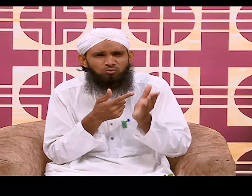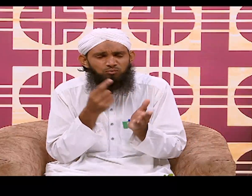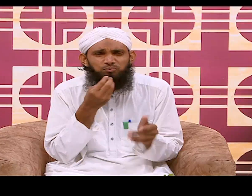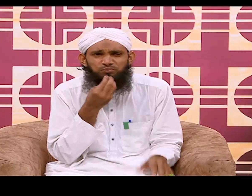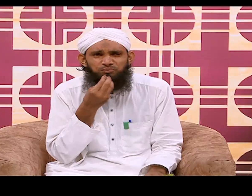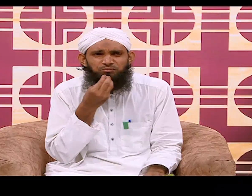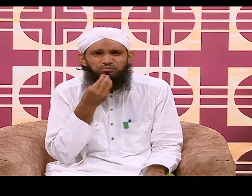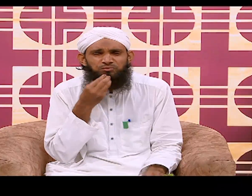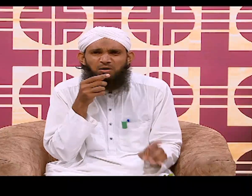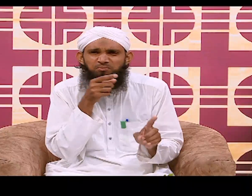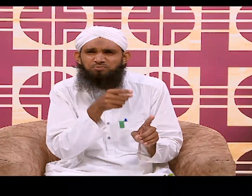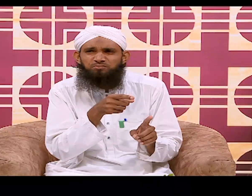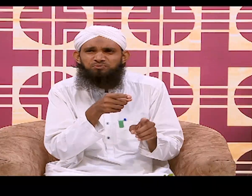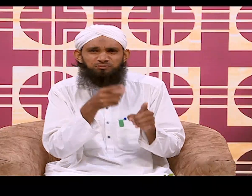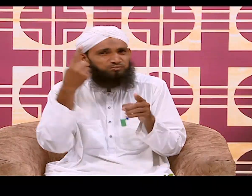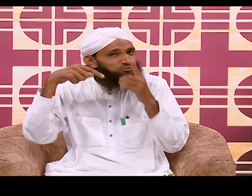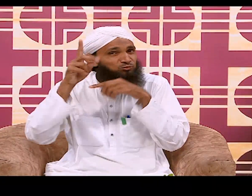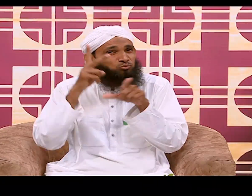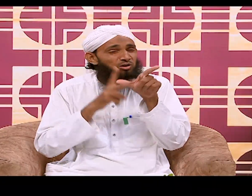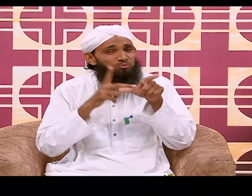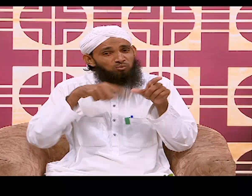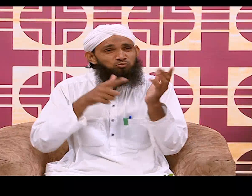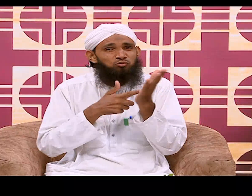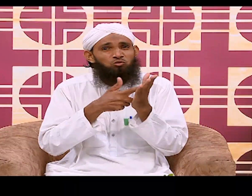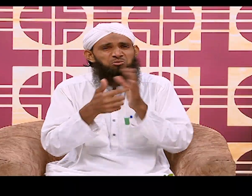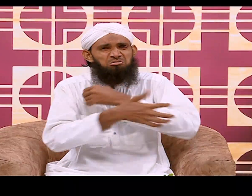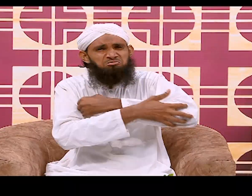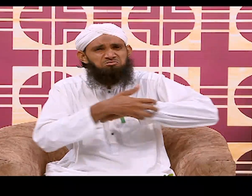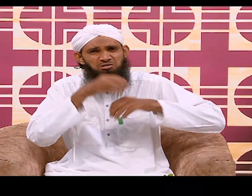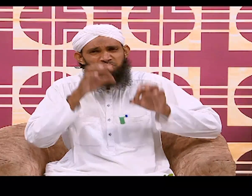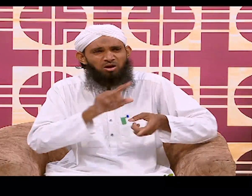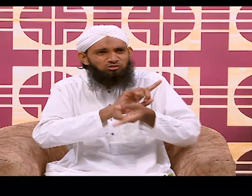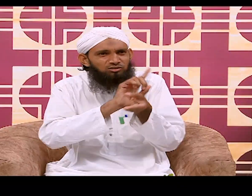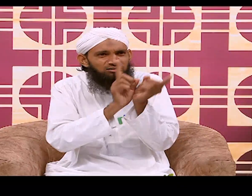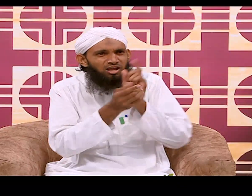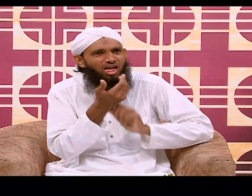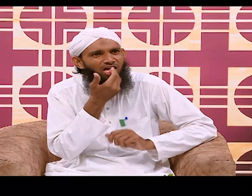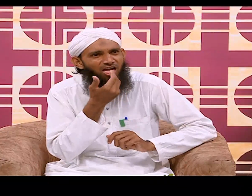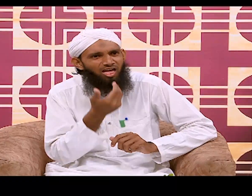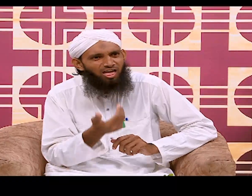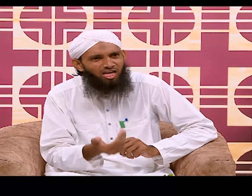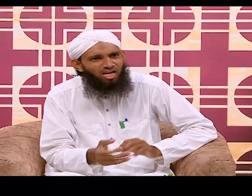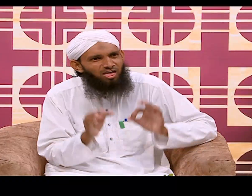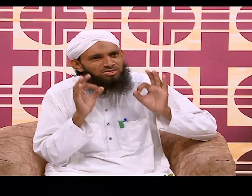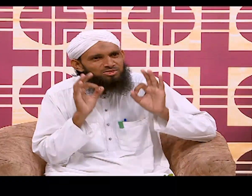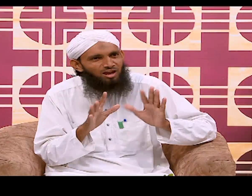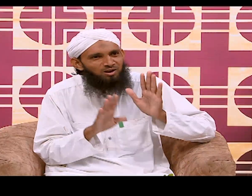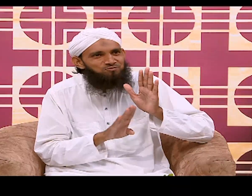پہلے گاؤں کا سب سے غریب آدمی تھا، اب وہ گاؤں کا سب سے امیر بن چکا تھا۔ اس نے بتایا، میرا یہ